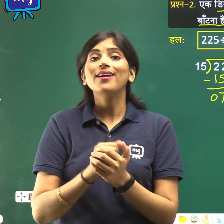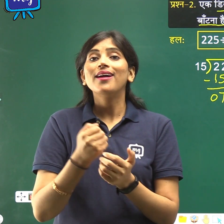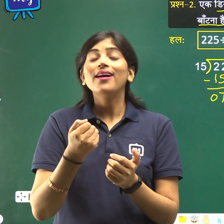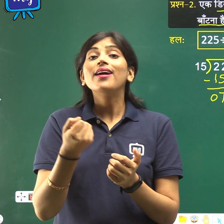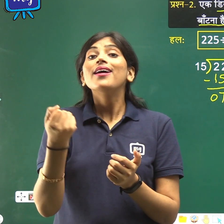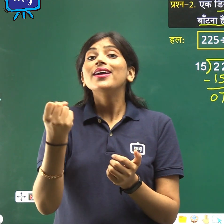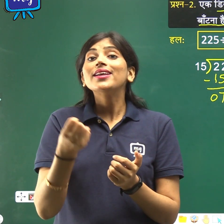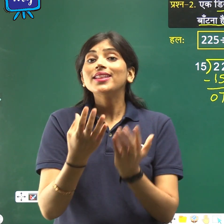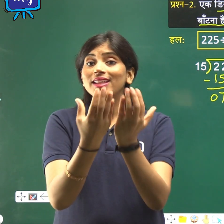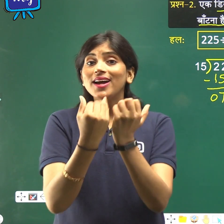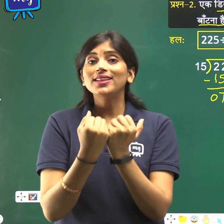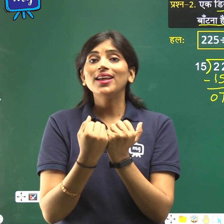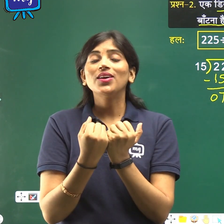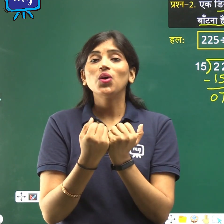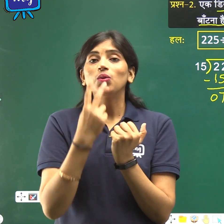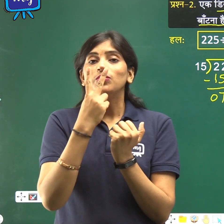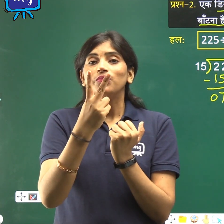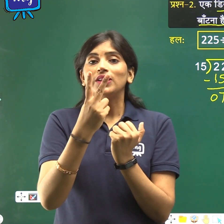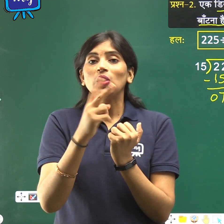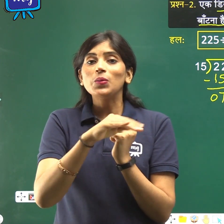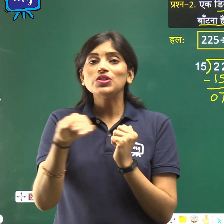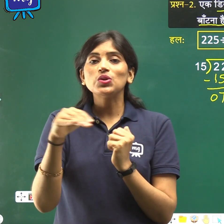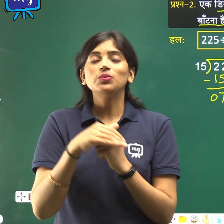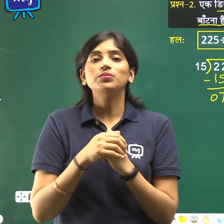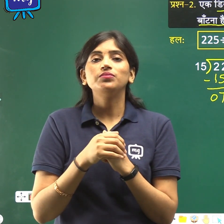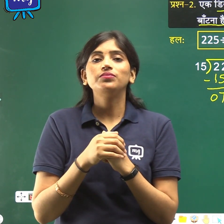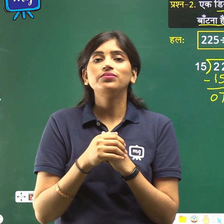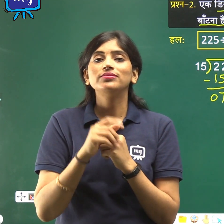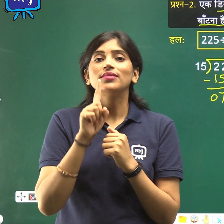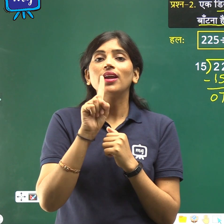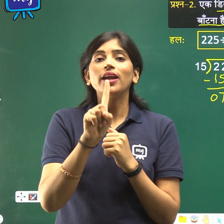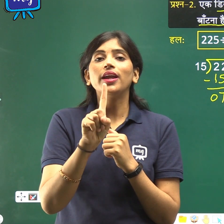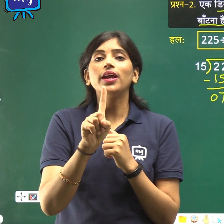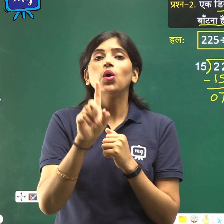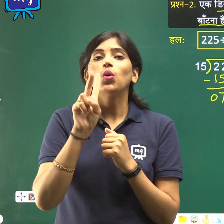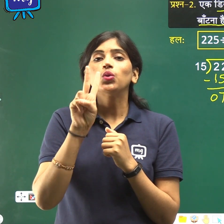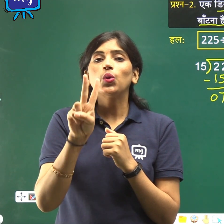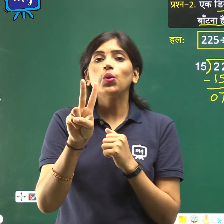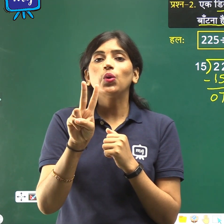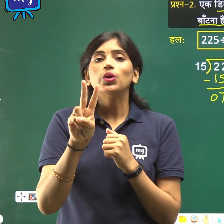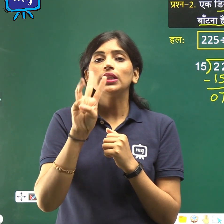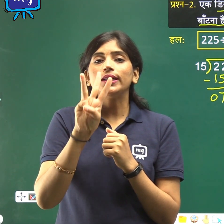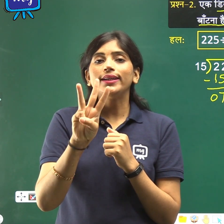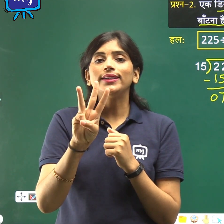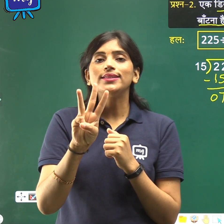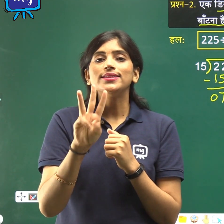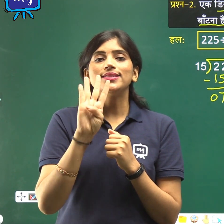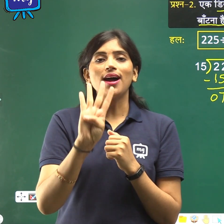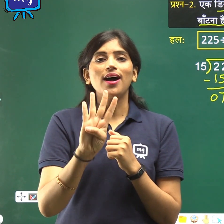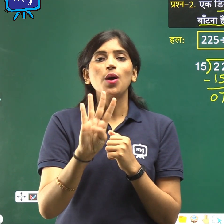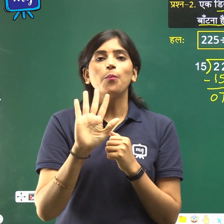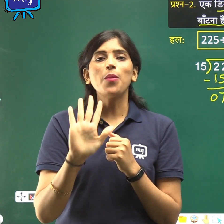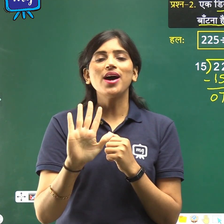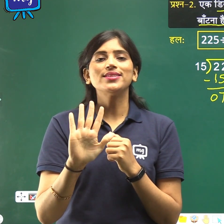कितने आते हैं? देखो बच्चों, 1 2 3